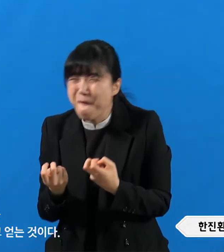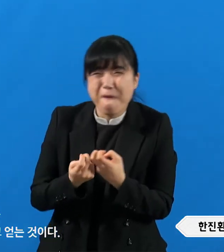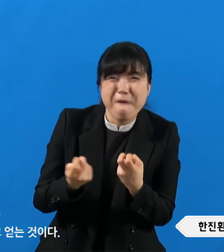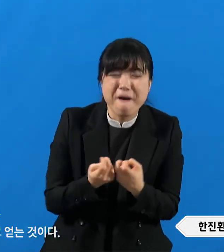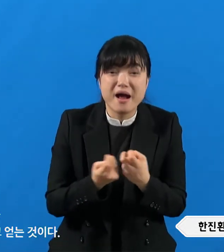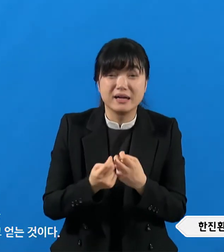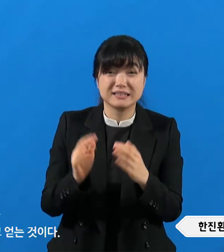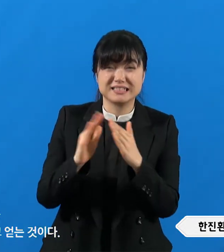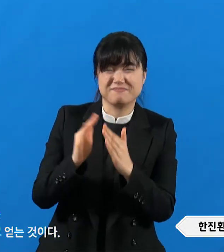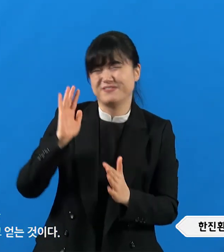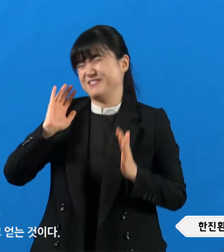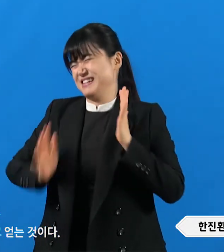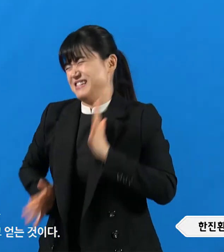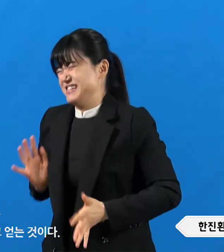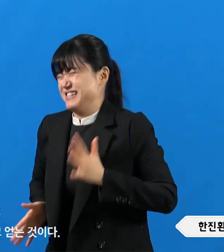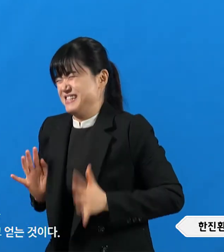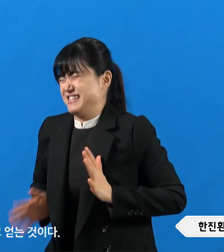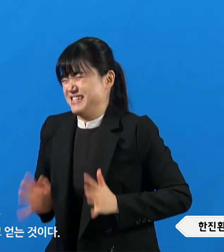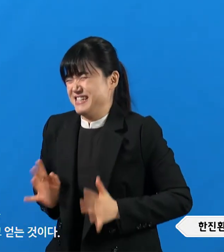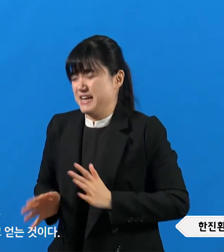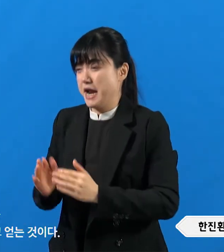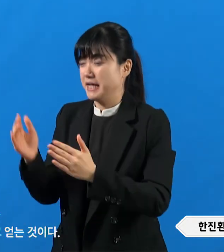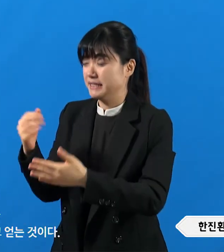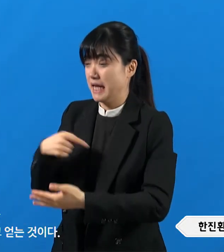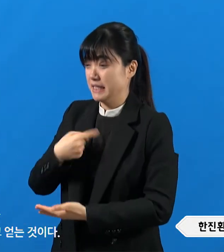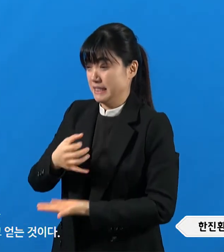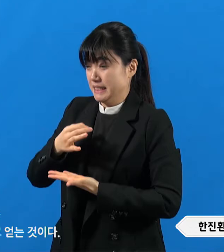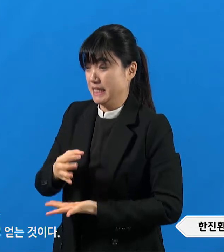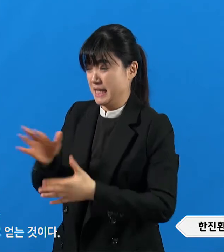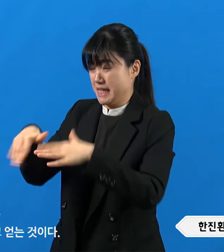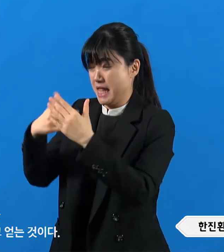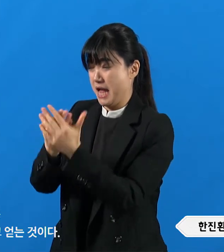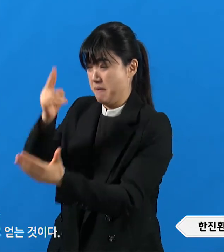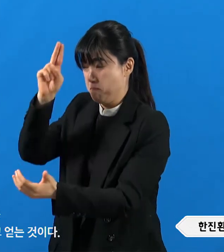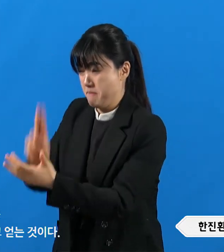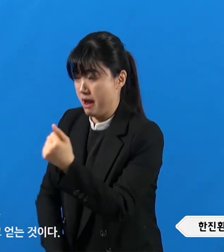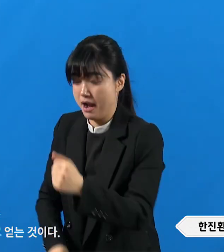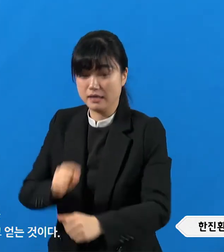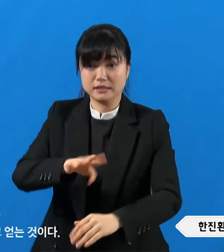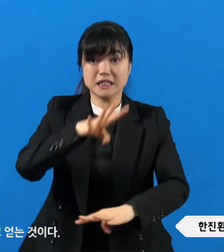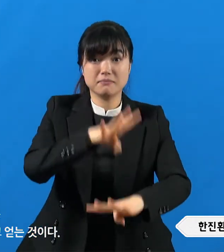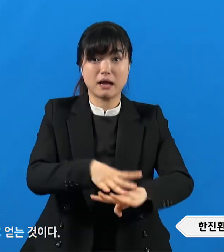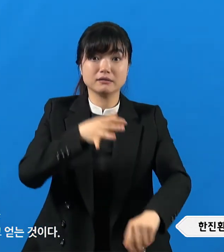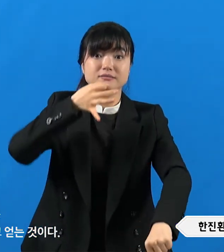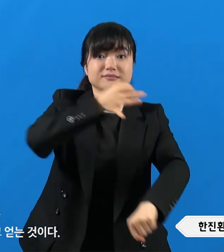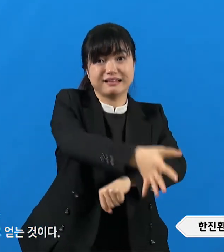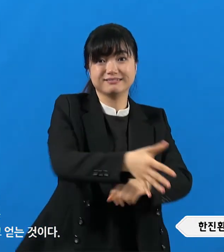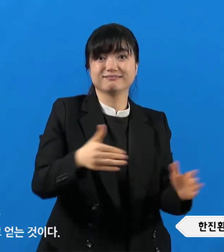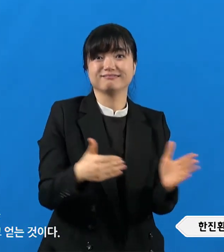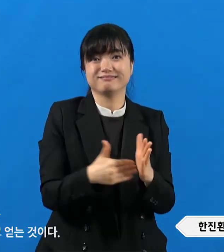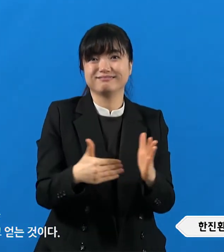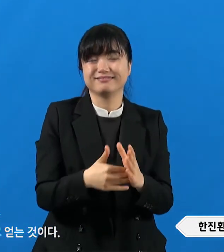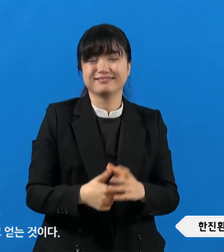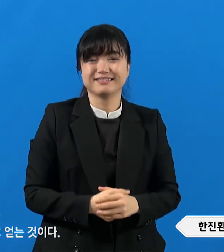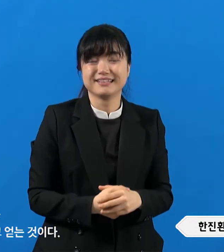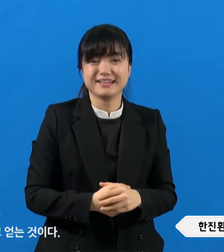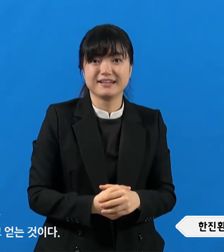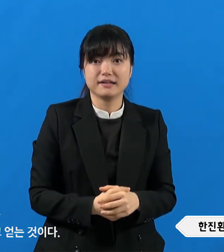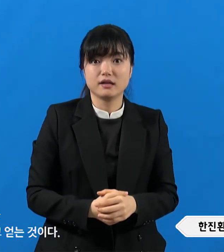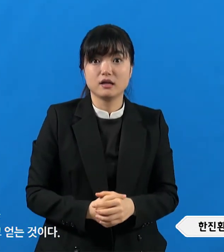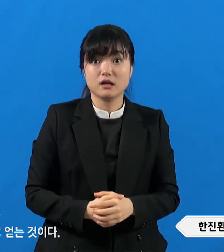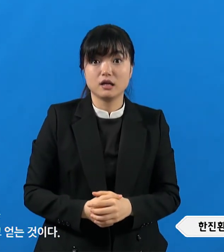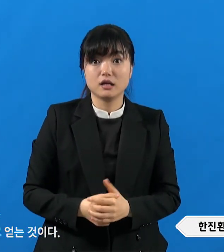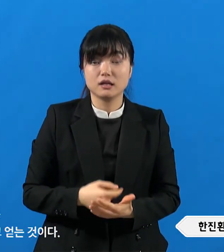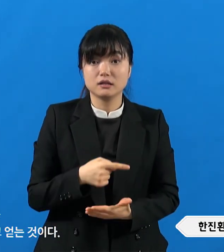집으로 달려가서 자기 재산을 다 팔아서 그 밭을 샀습니다. 대가를 지불한